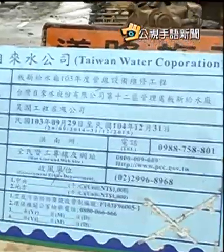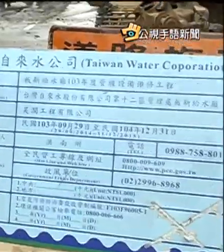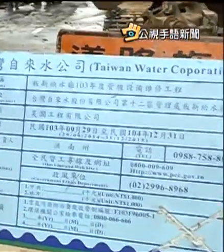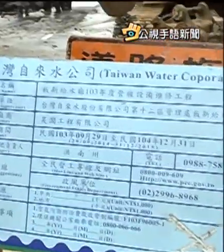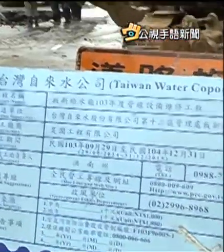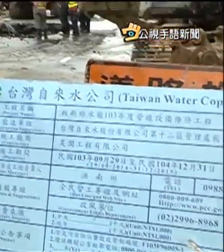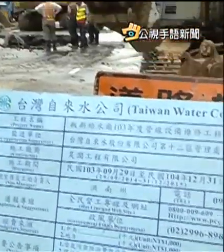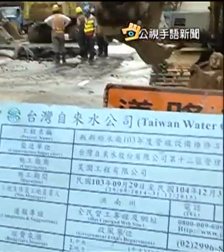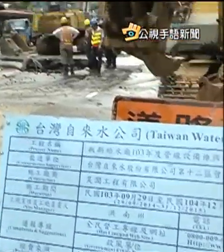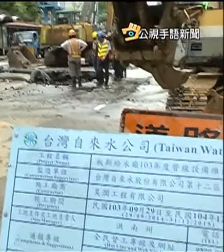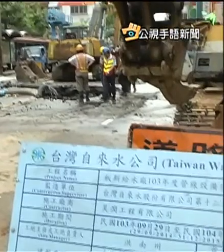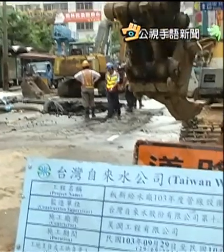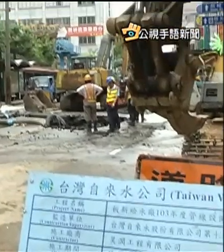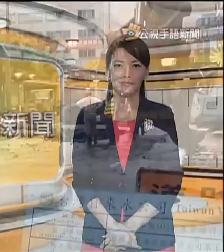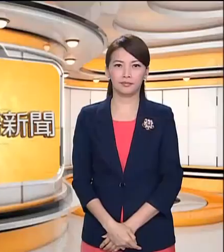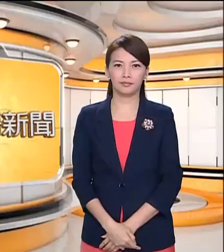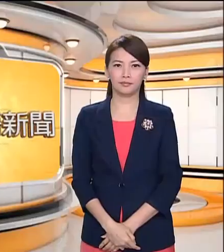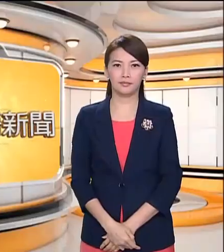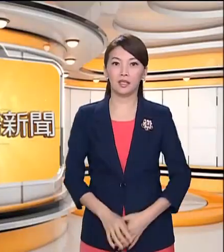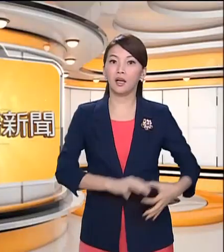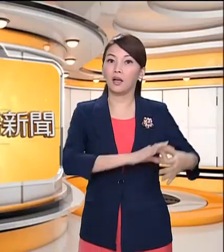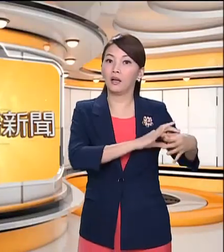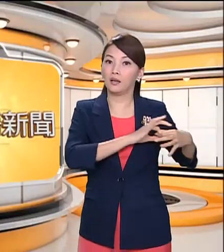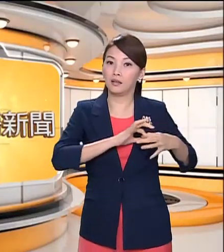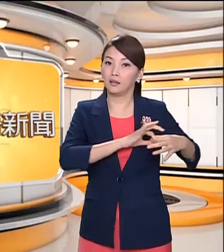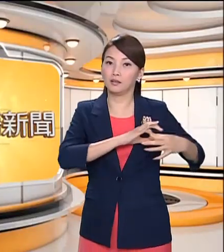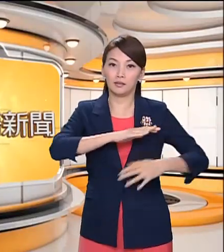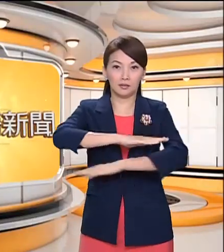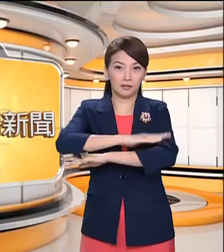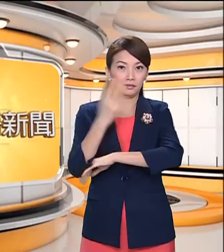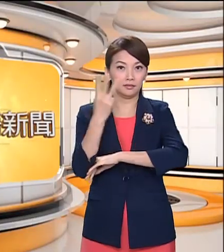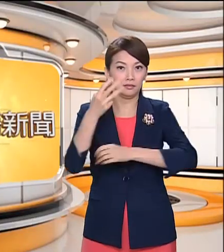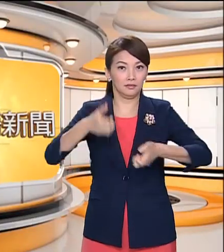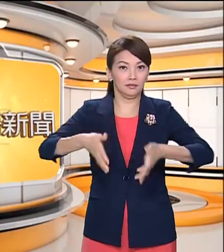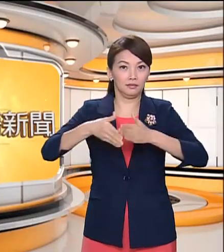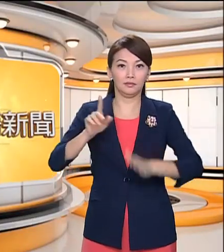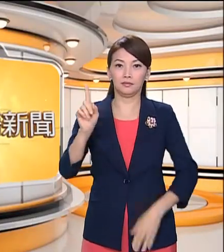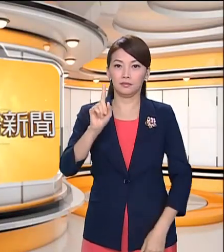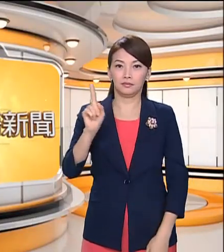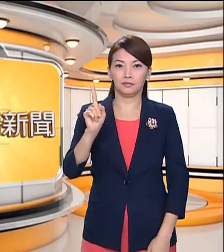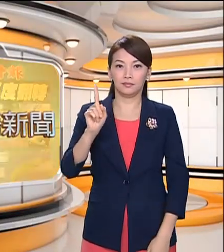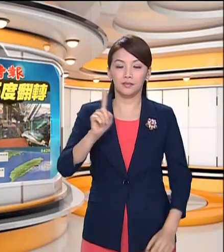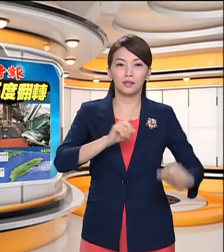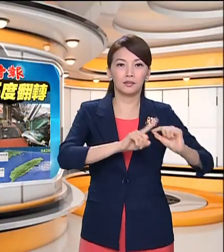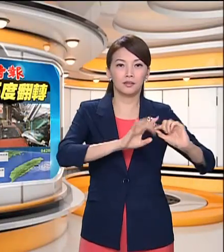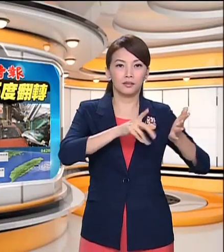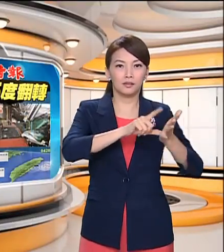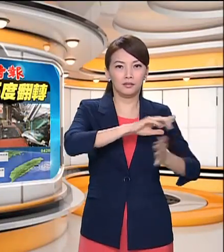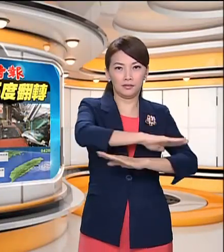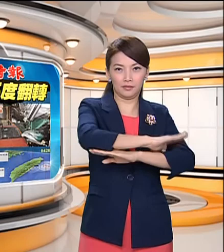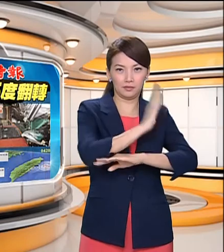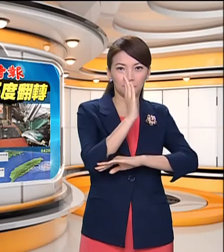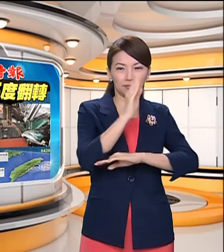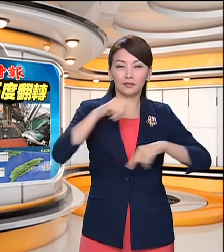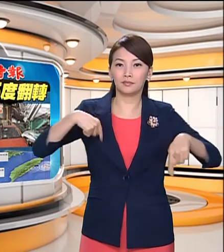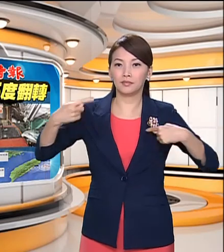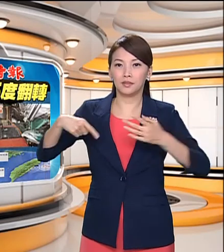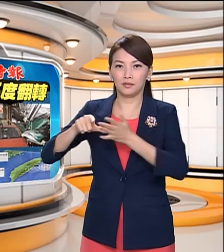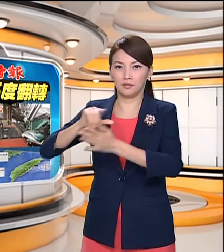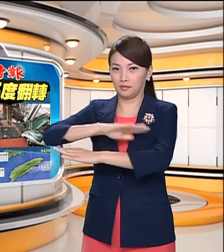良台北报道。 来关心各大报的头条焦点，《中国时报》和《自由时报》的头条